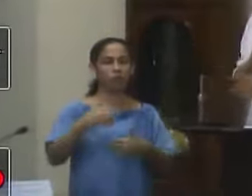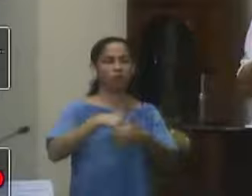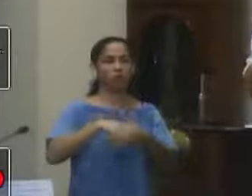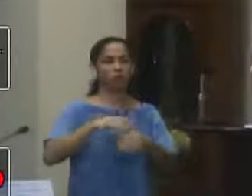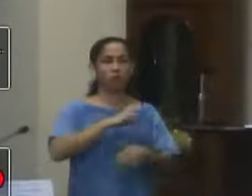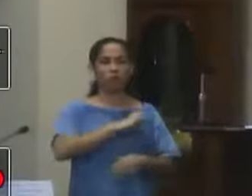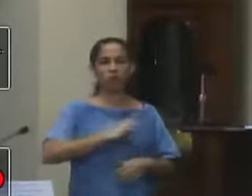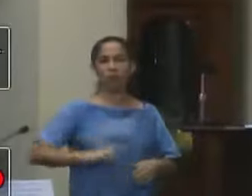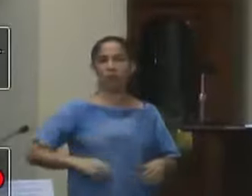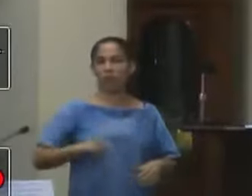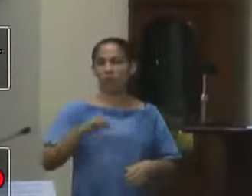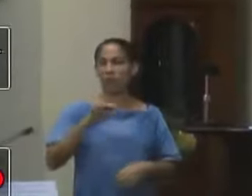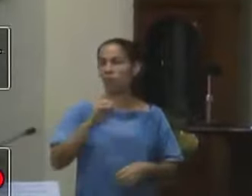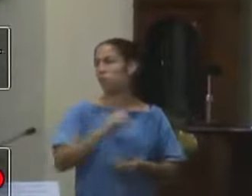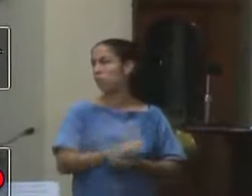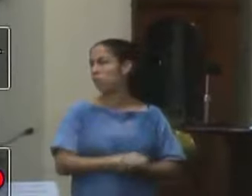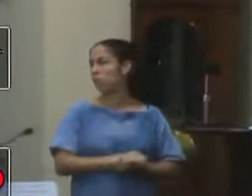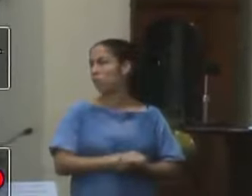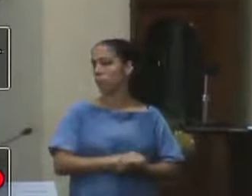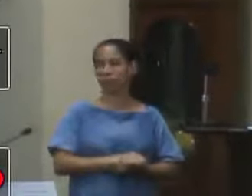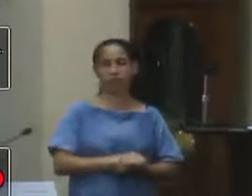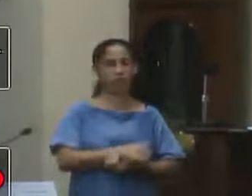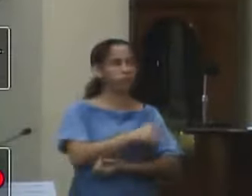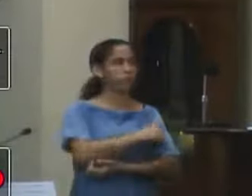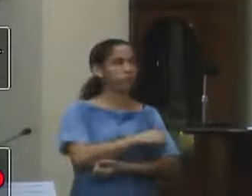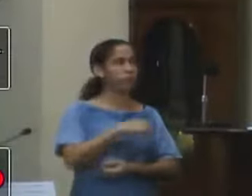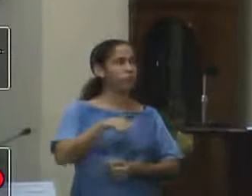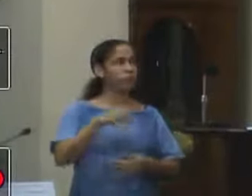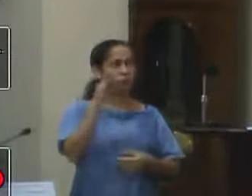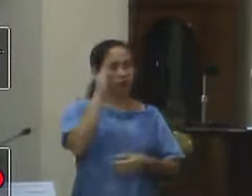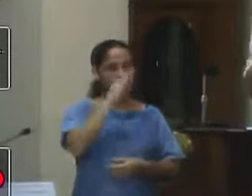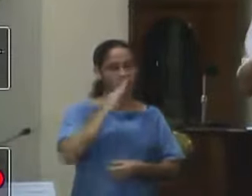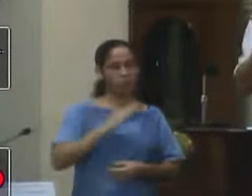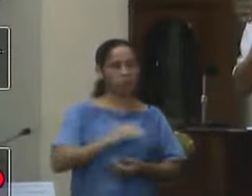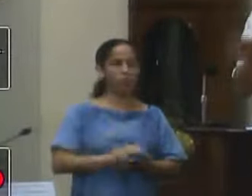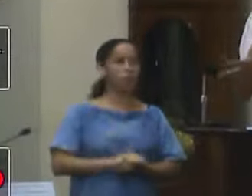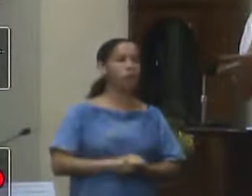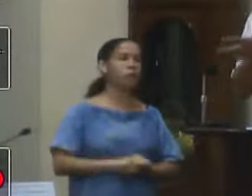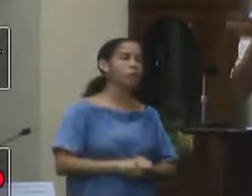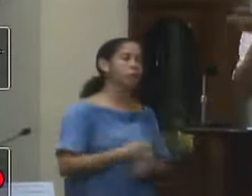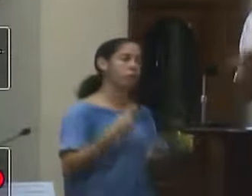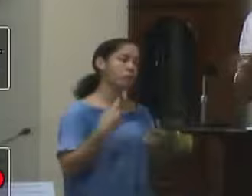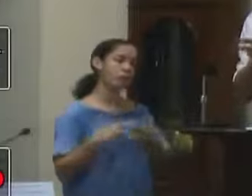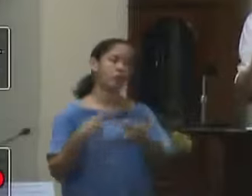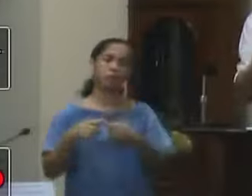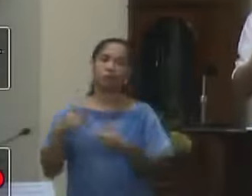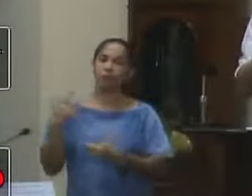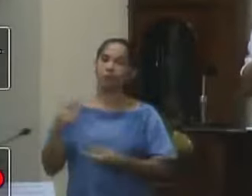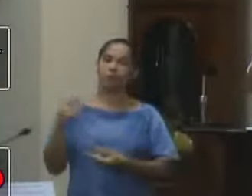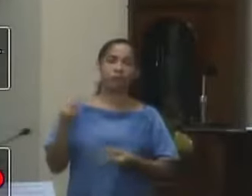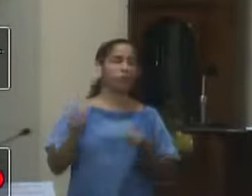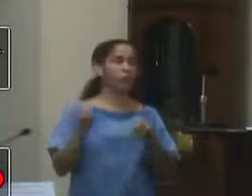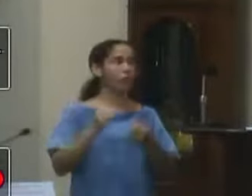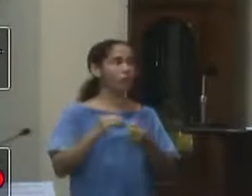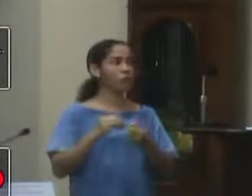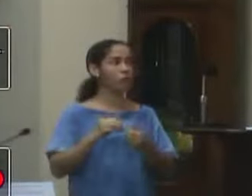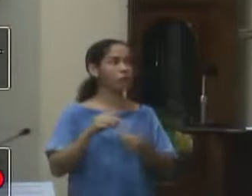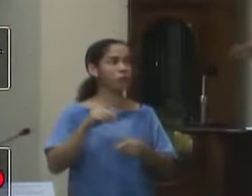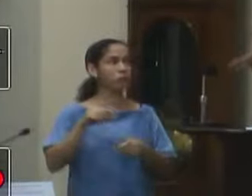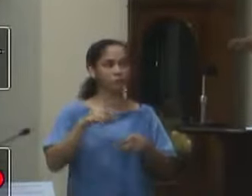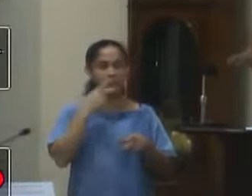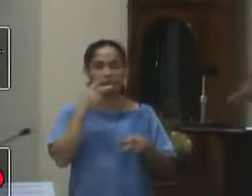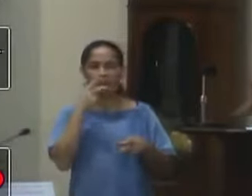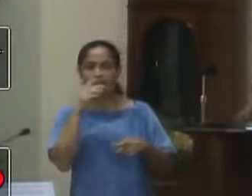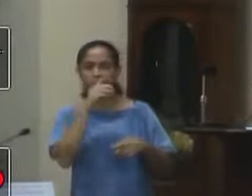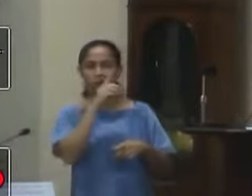de Janeiro. Programas educacionais na nação do Brasil. Porque, senão, não adianta. Como diz o